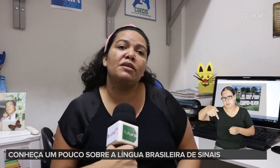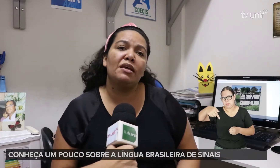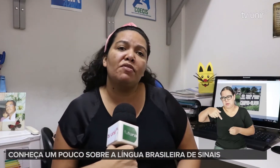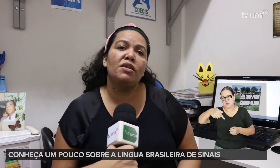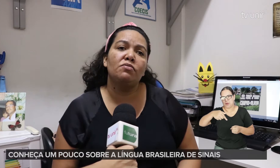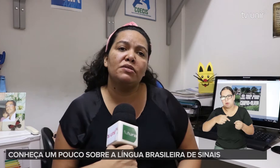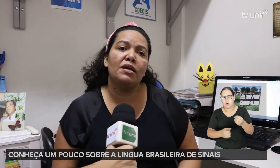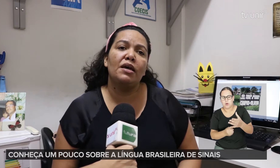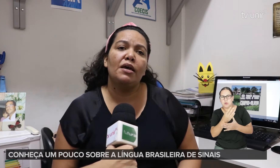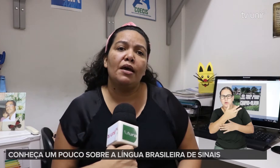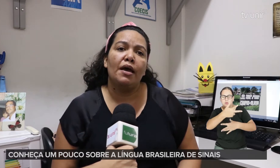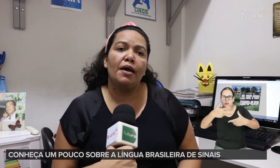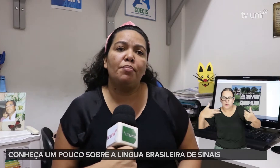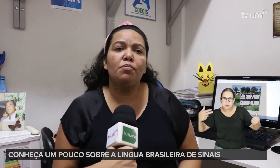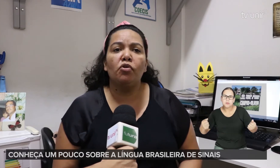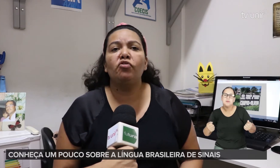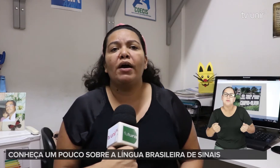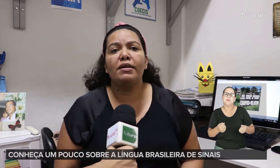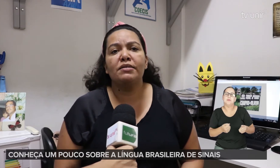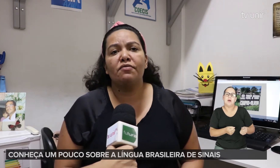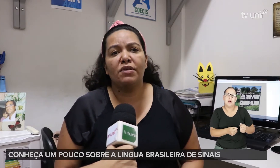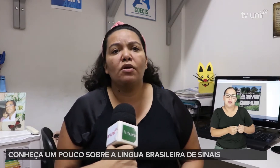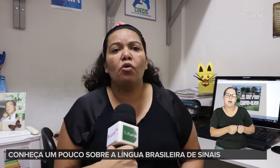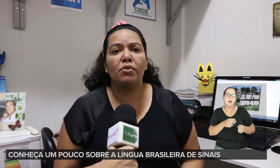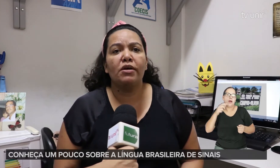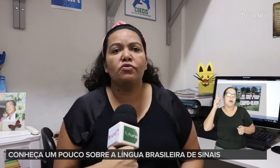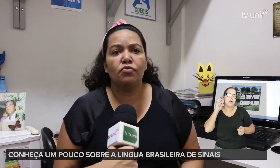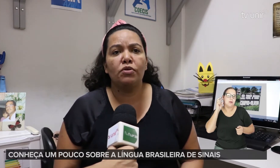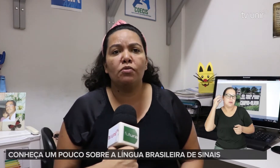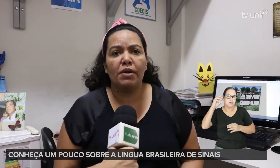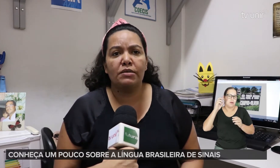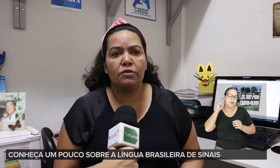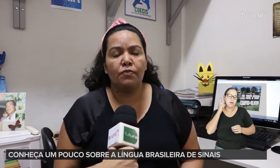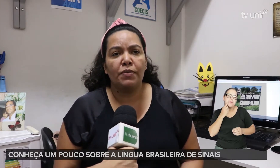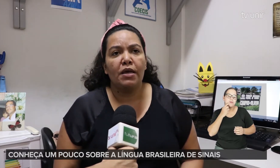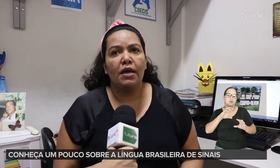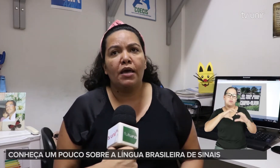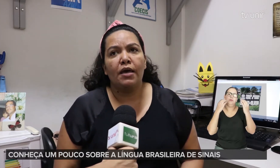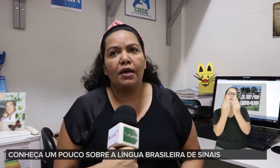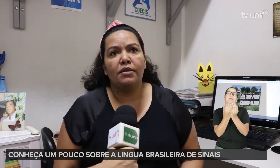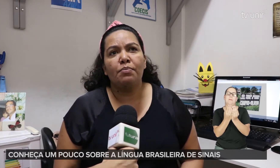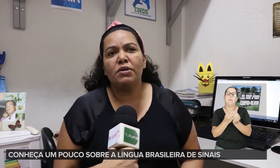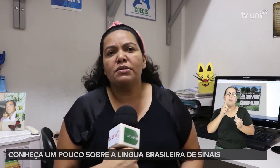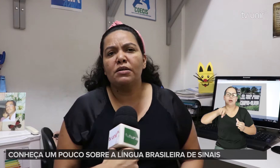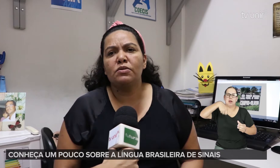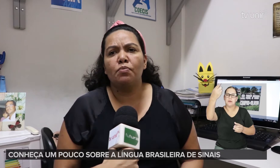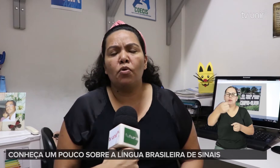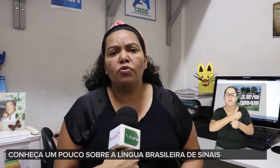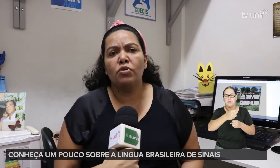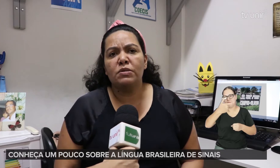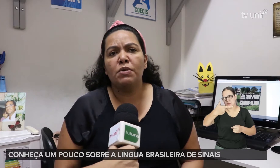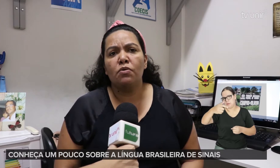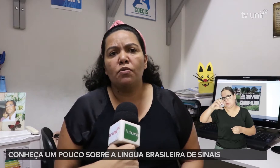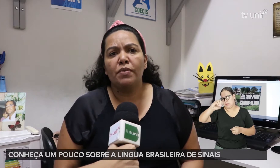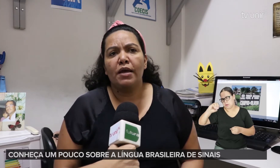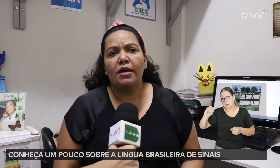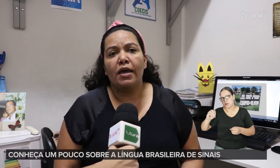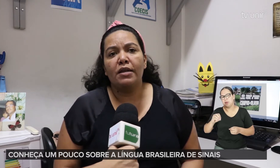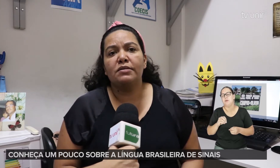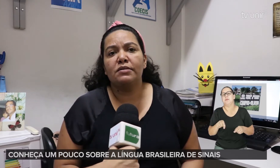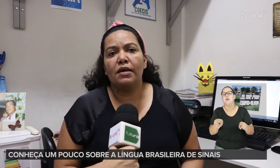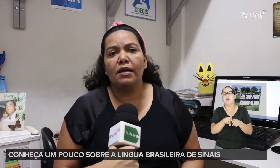vários itens que deveriam ser primordiais na vida da comunidade surda no Brasil. E depois, antes, um pouco em